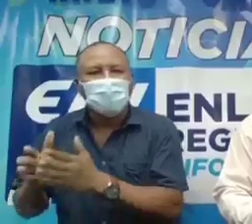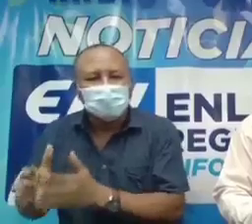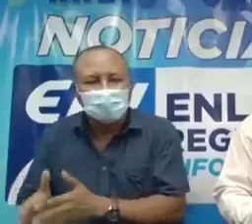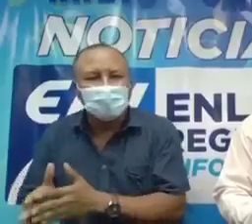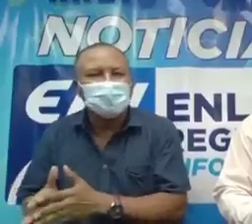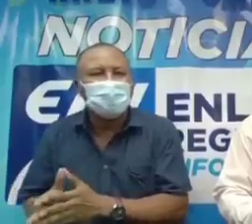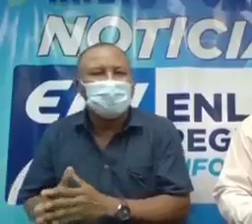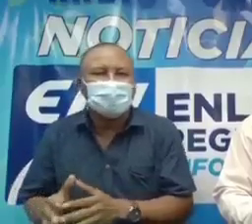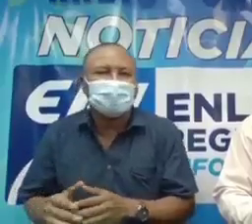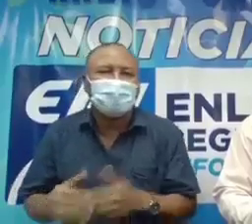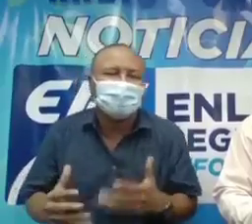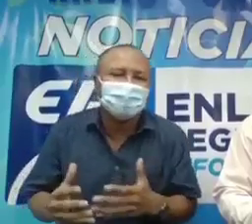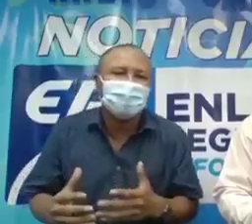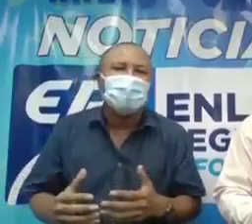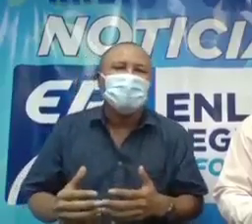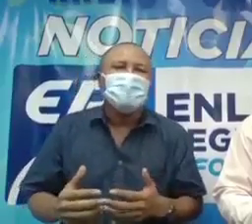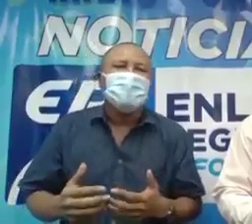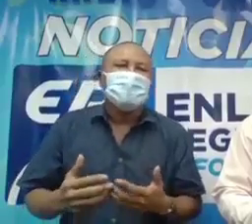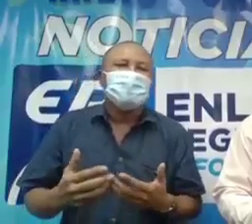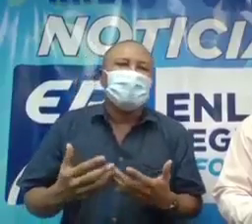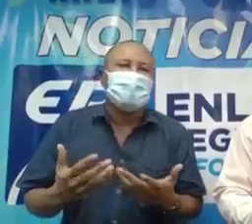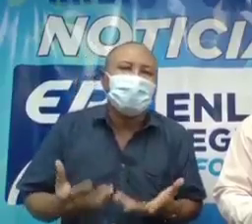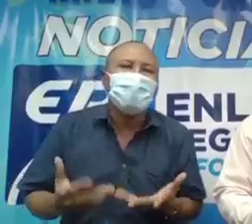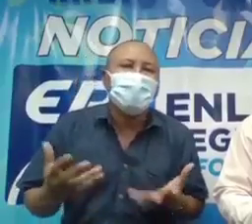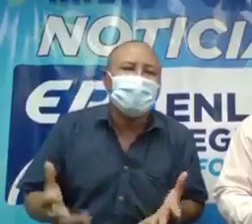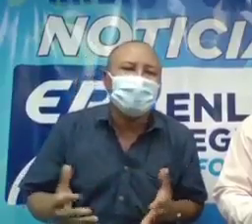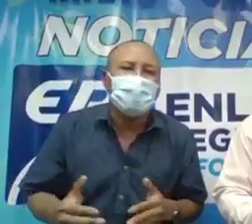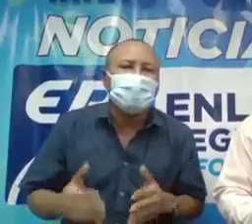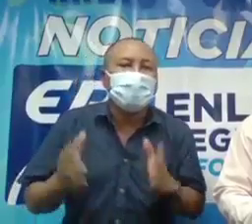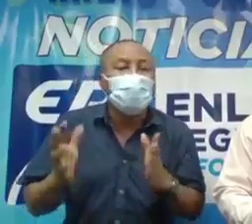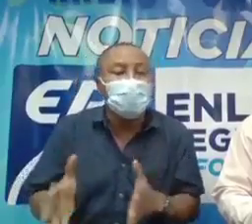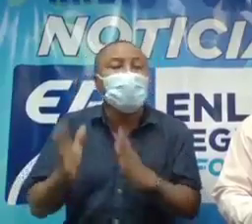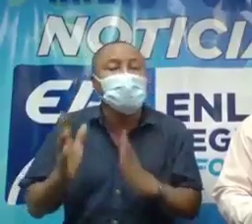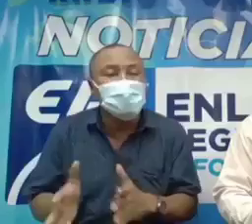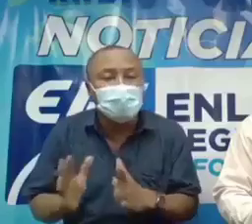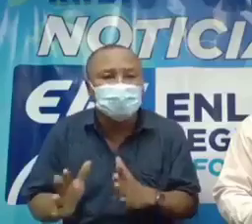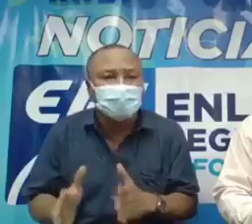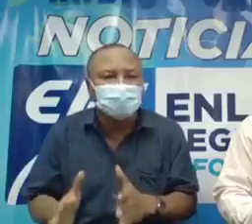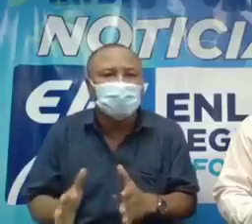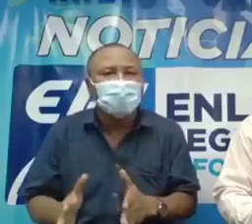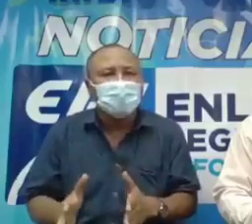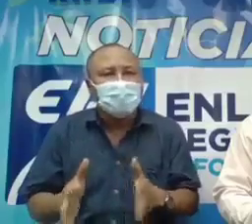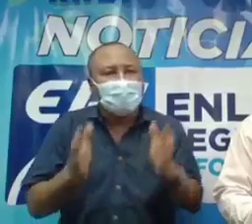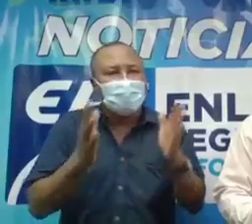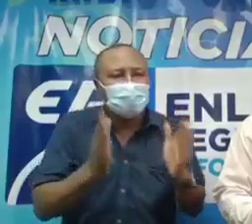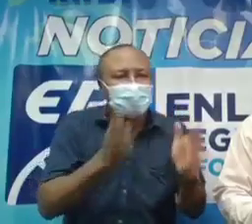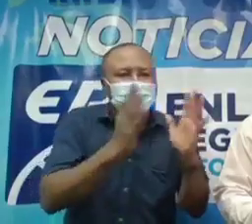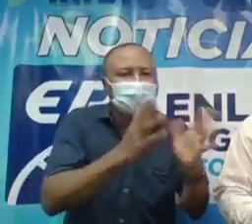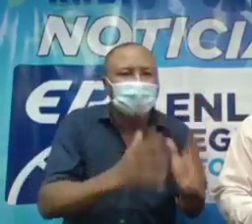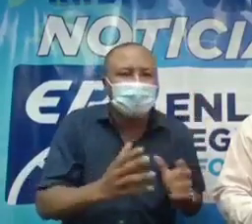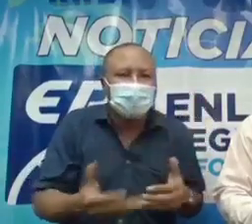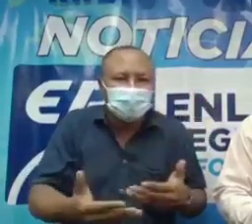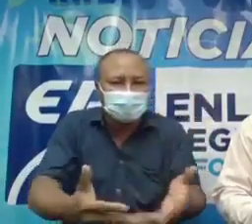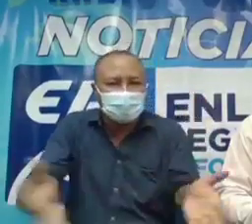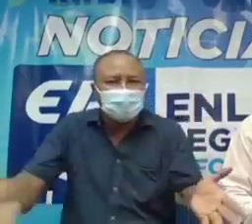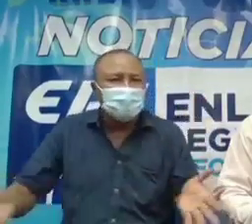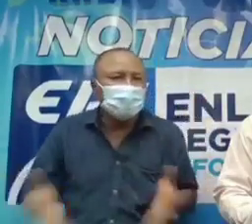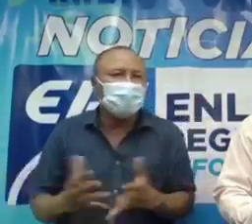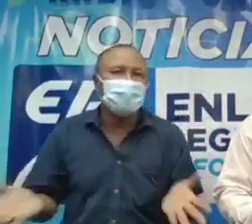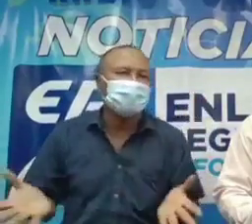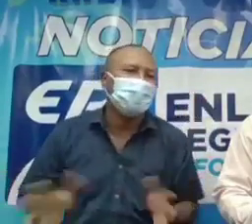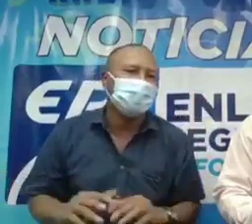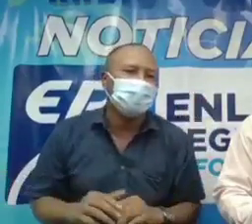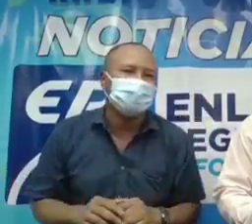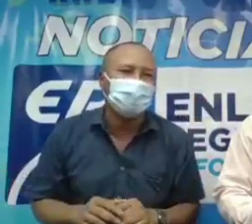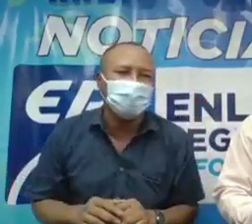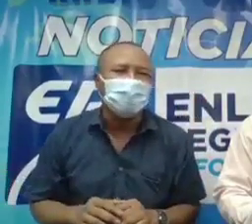remodelación del parque. Es decir, ¿de qué ilegalidad? Y luego hubo un proceso al portal de compras públicas